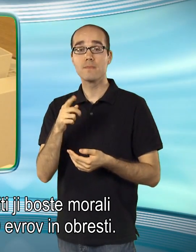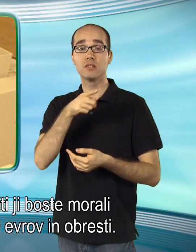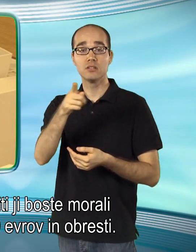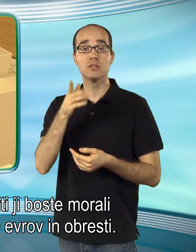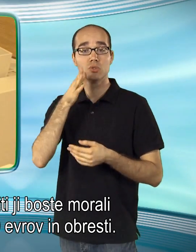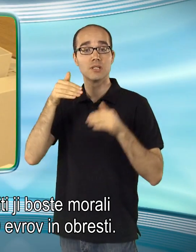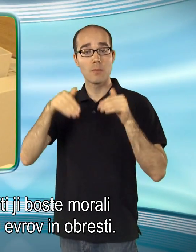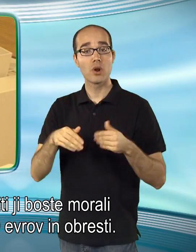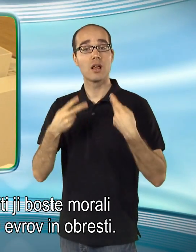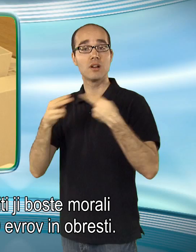in obresti.